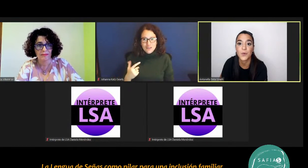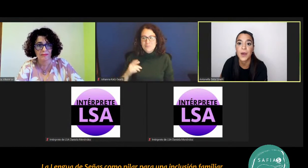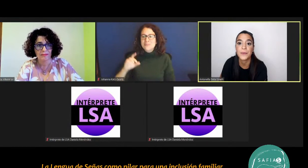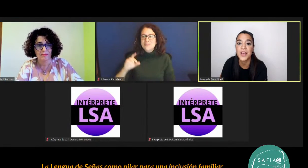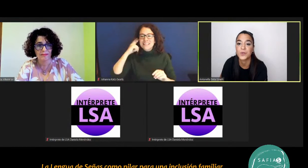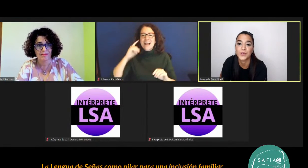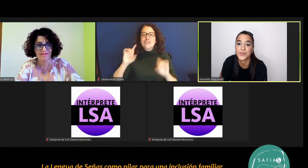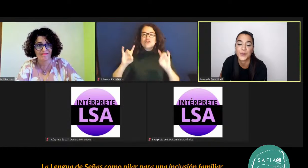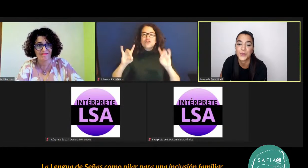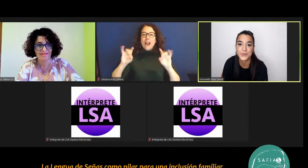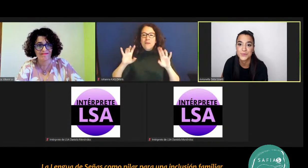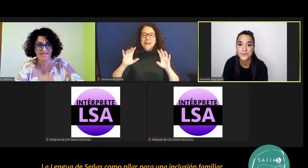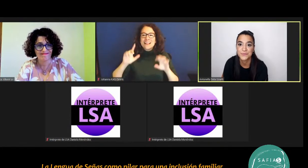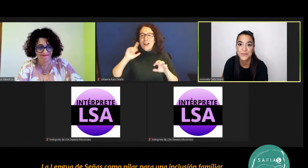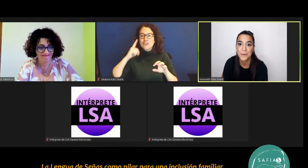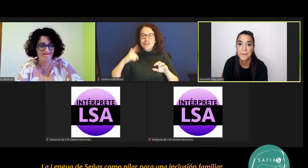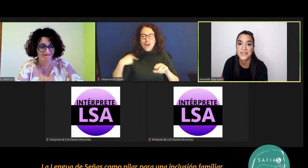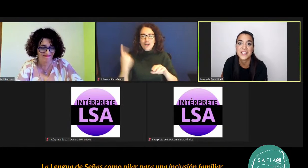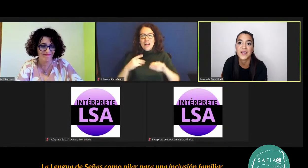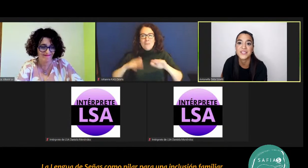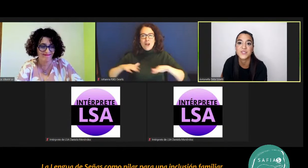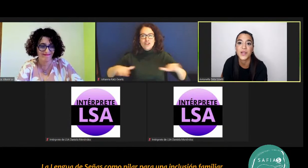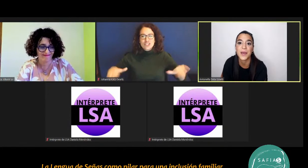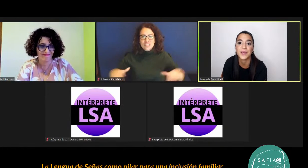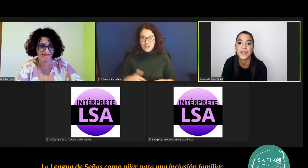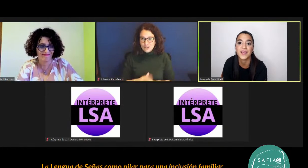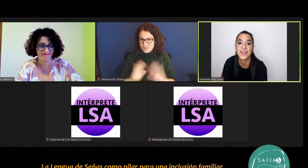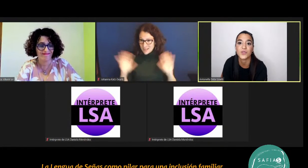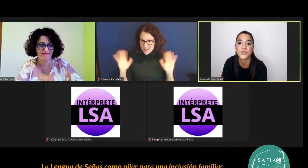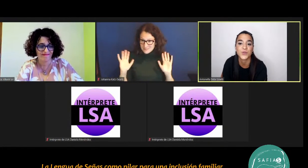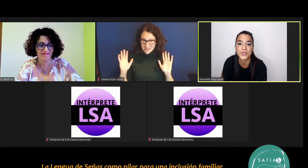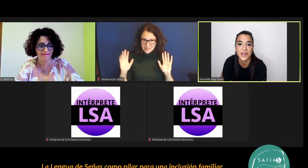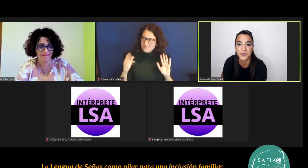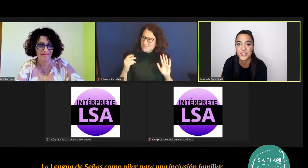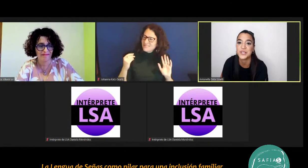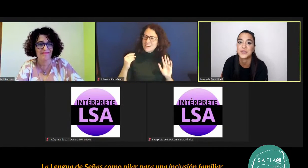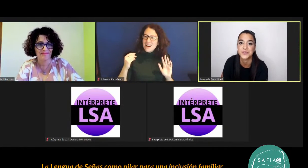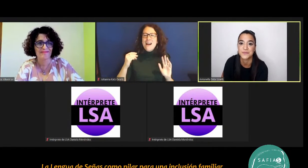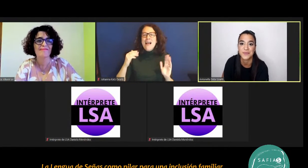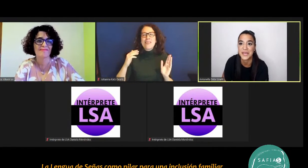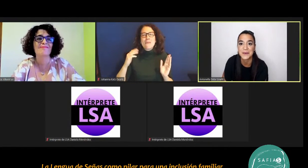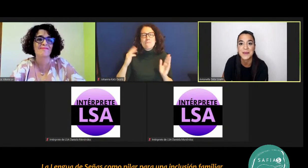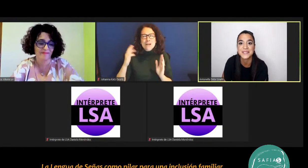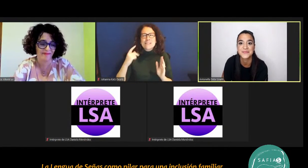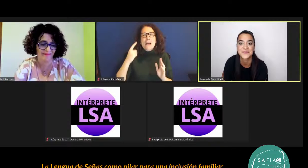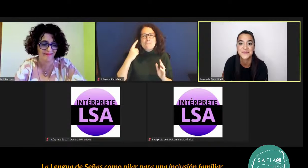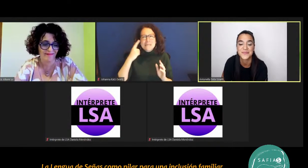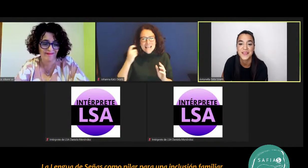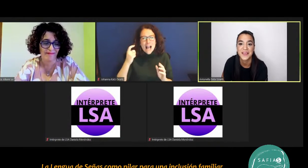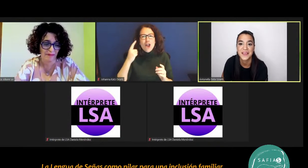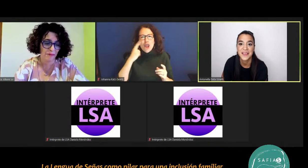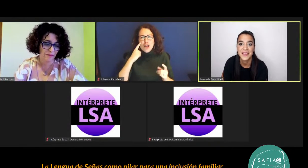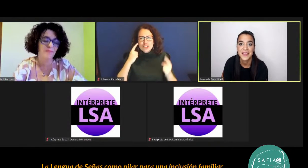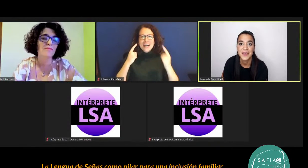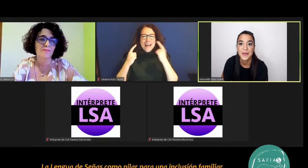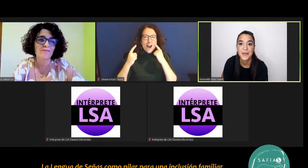pensaba que no había adultos sordos. Pensaba que solamente los sordos éramos chiquitos y nada más.